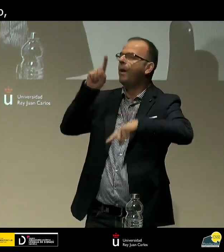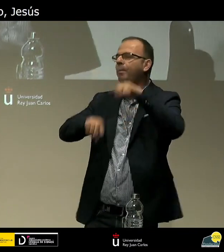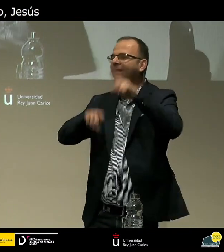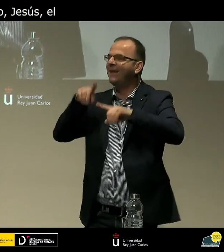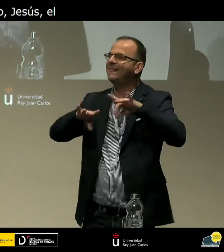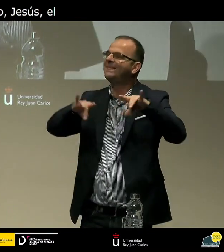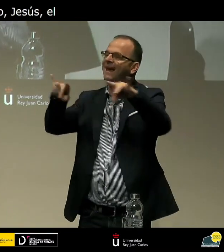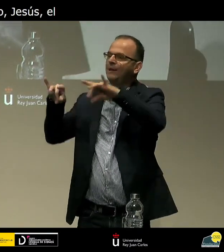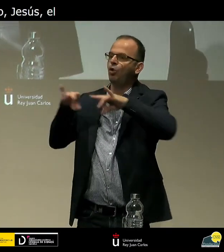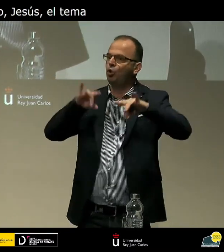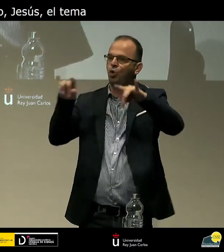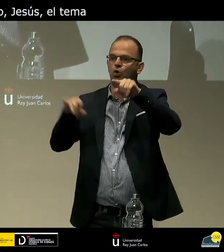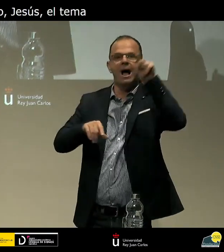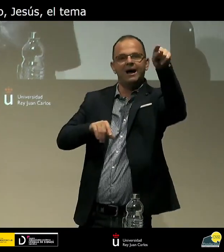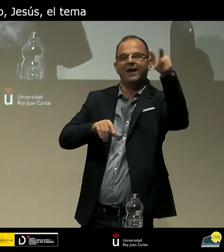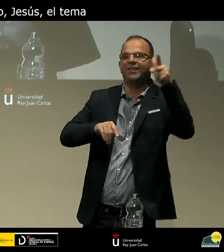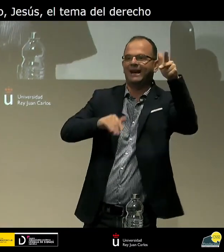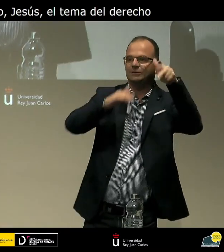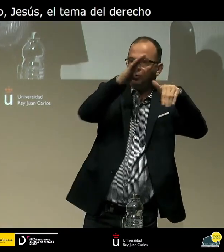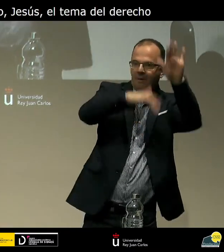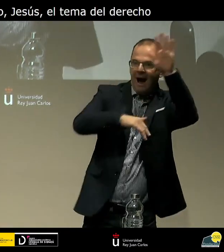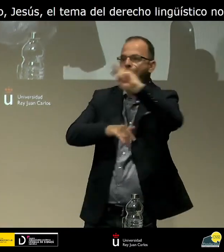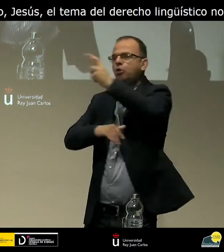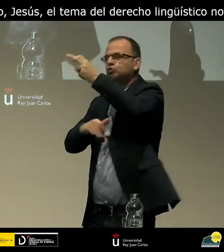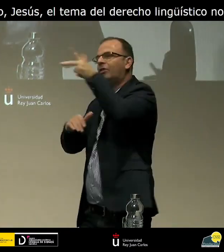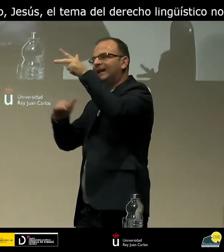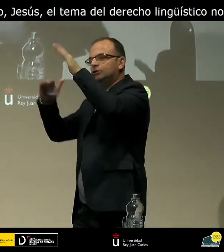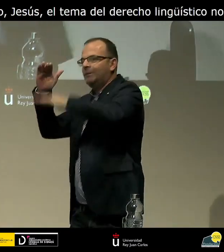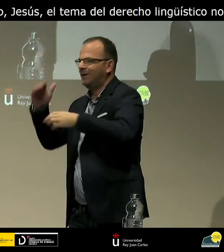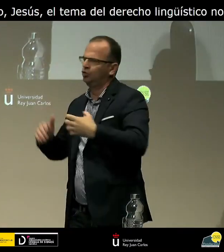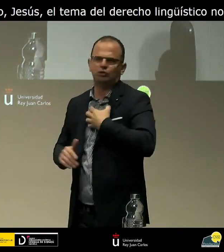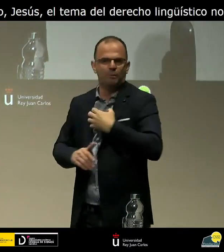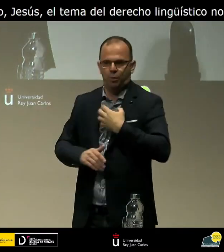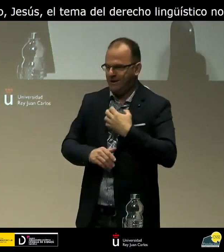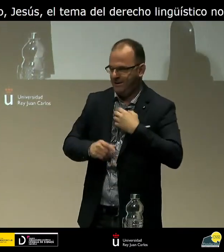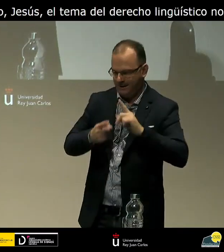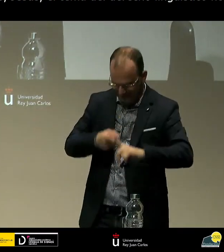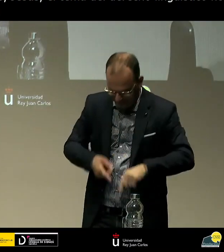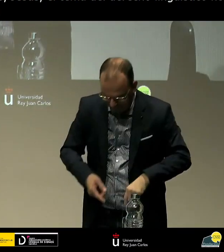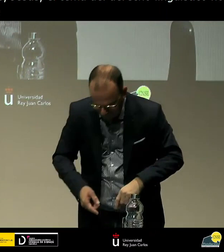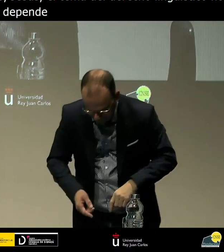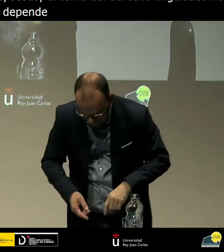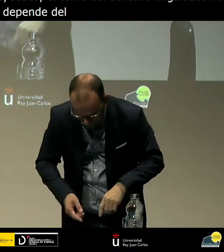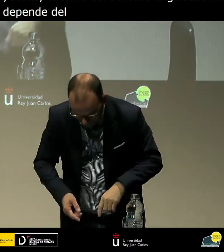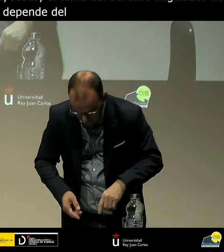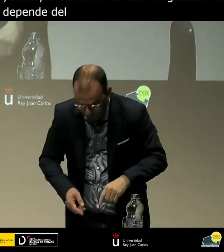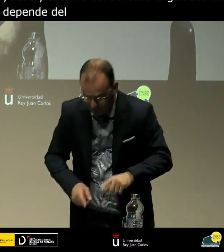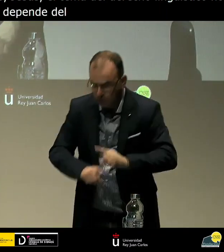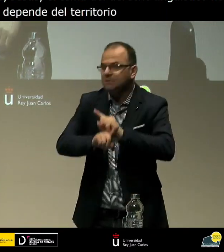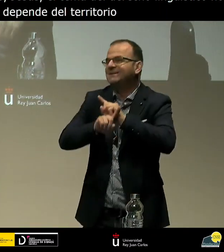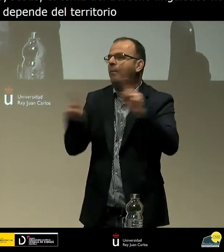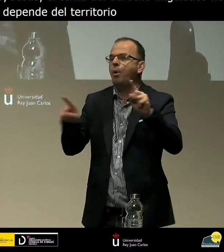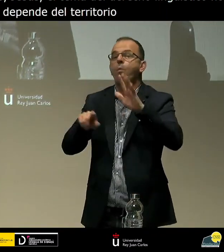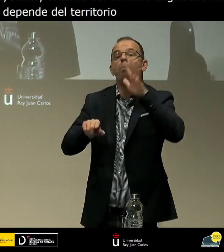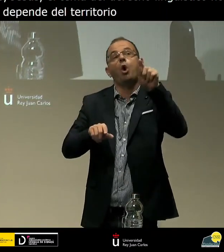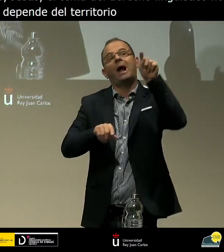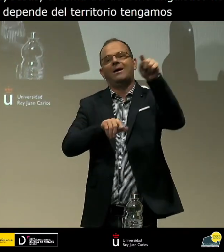no podemos permitir que, depende del territorio, tengamos mayores o menores derechos